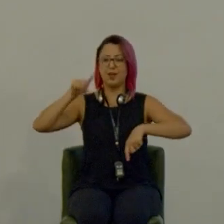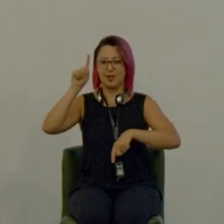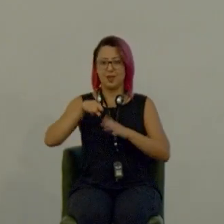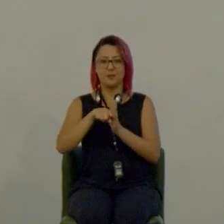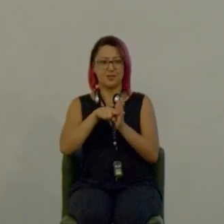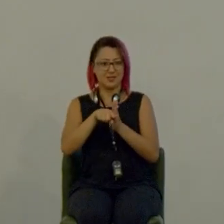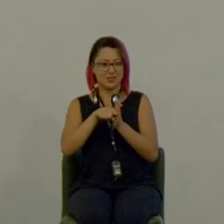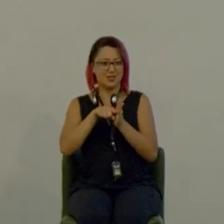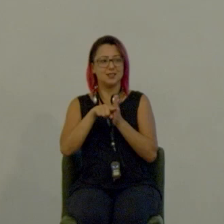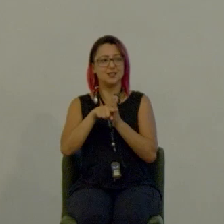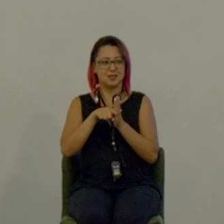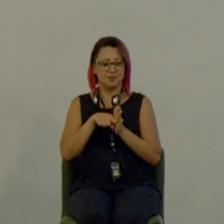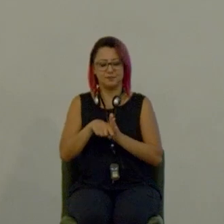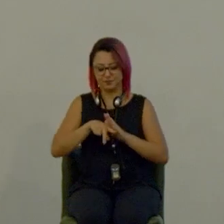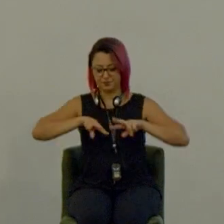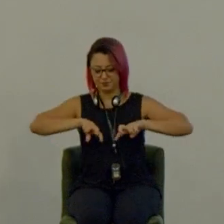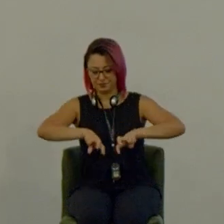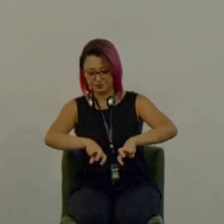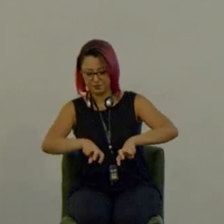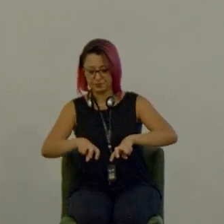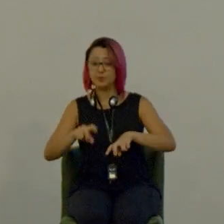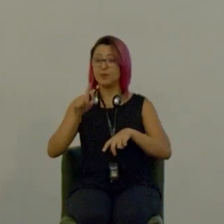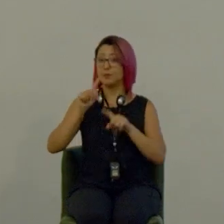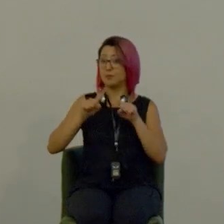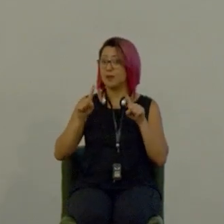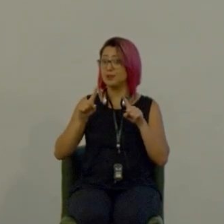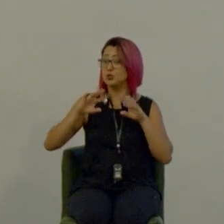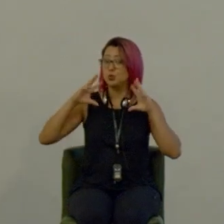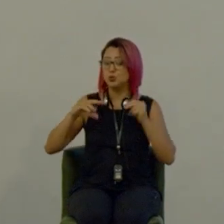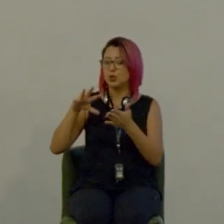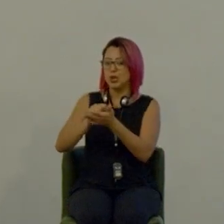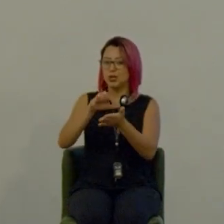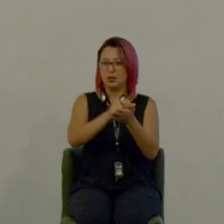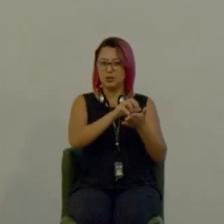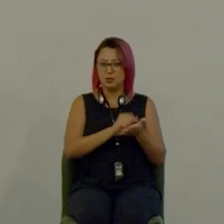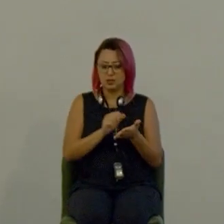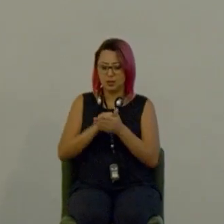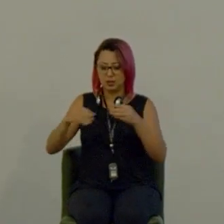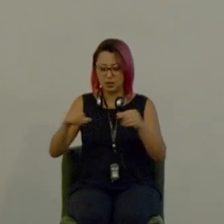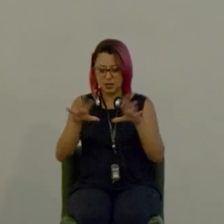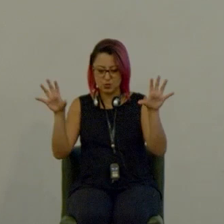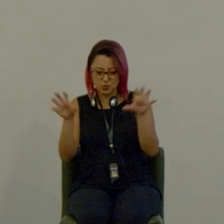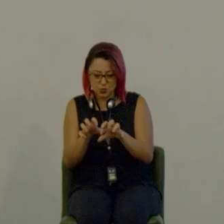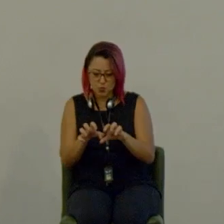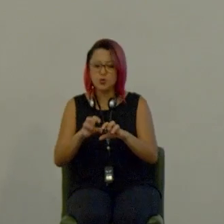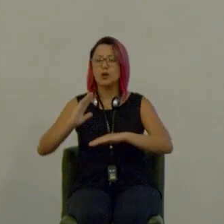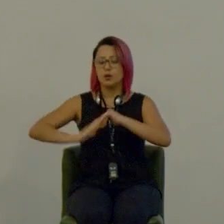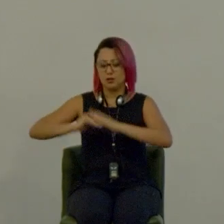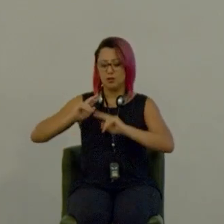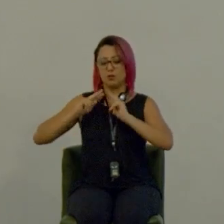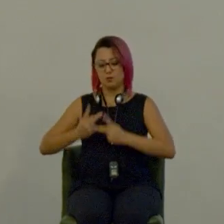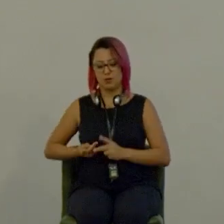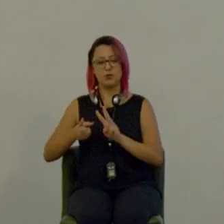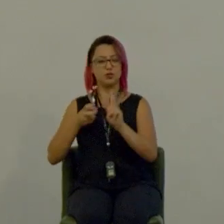e tudo que vocês estão vendo aqui é um registro da presença indígena nesse lugar. Essas terras escuras que foram modificadas pela atividade humana,